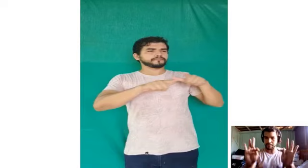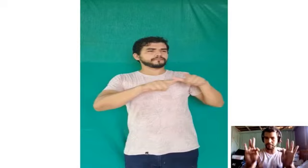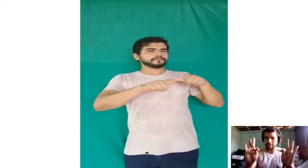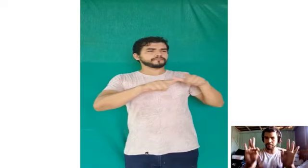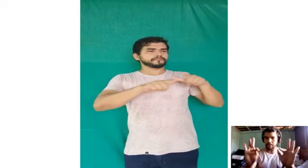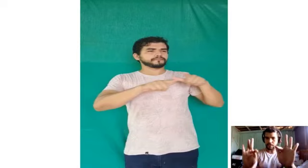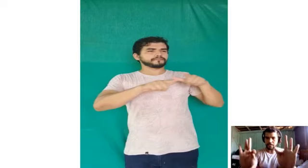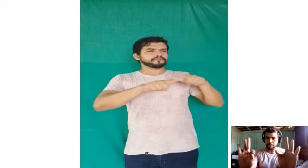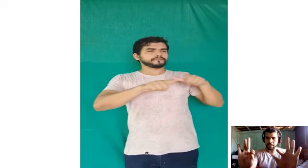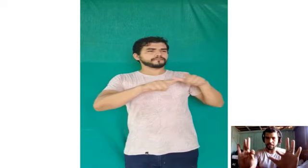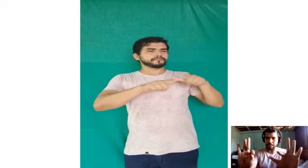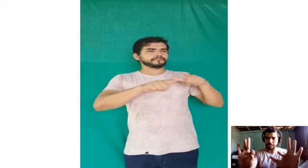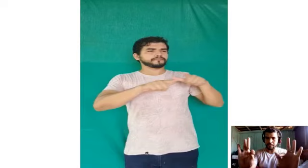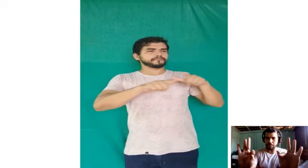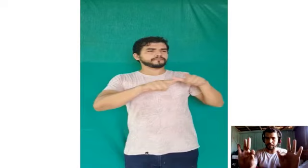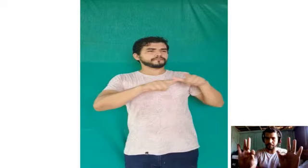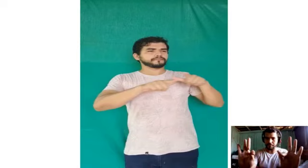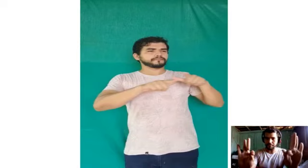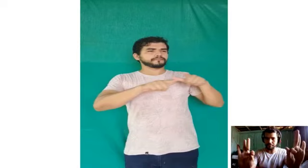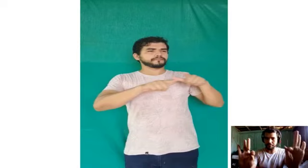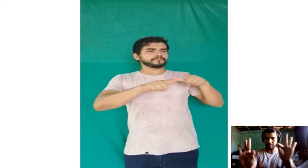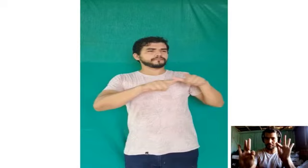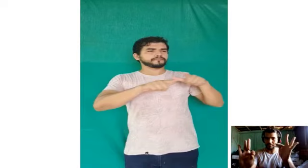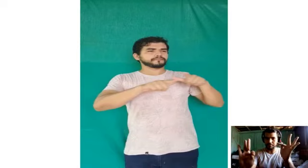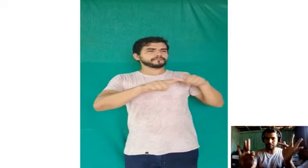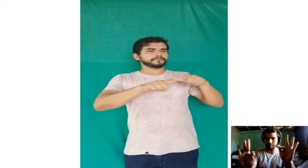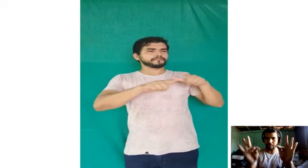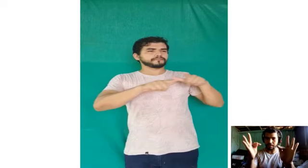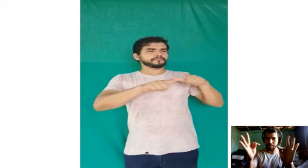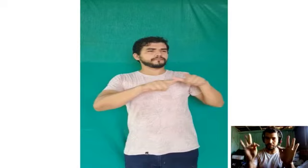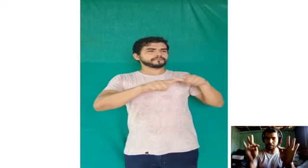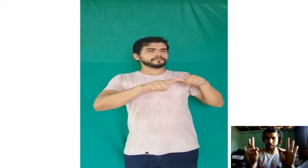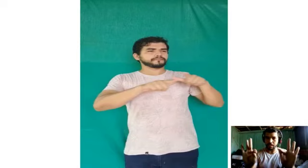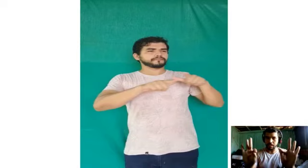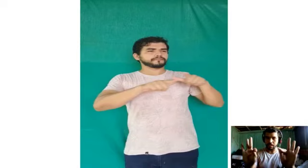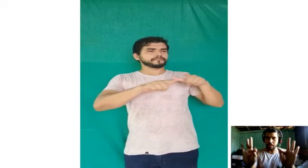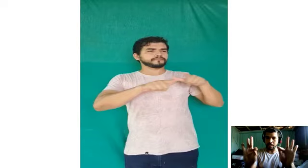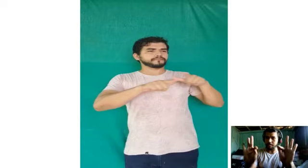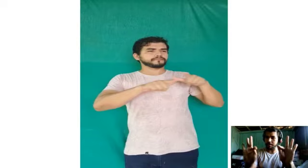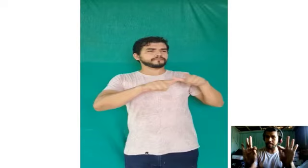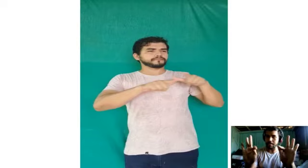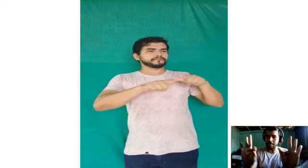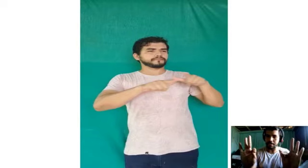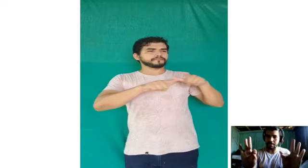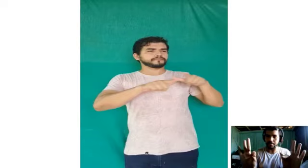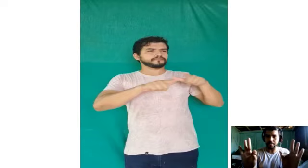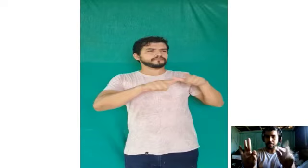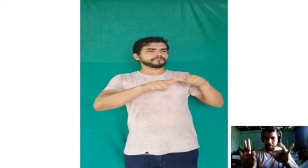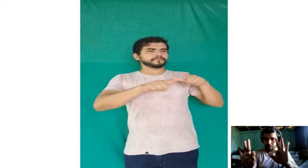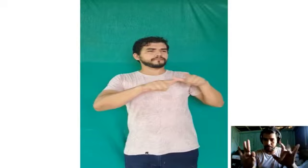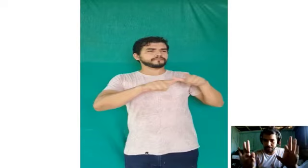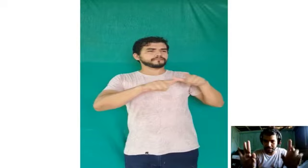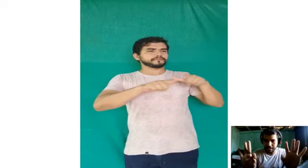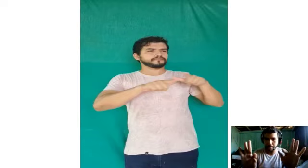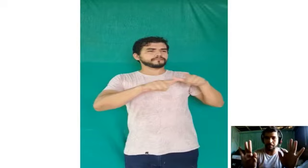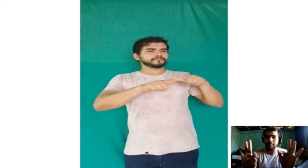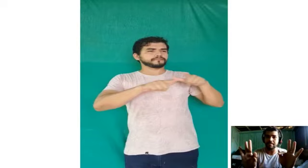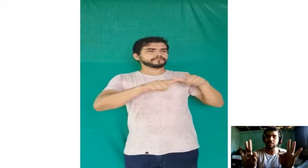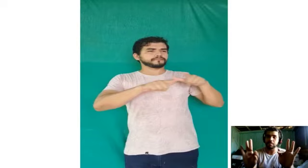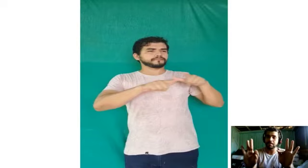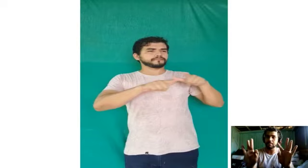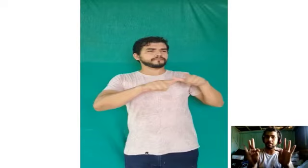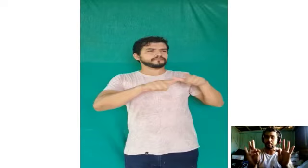palma. Olha a diferença. Esse aqui é o F. Esse aqui é o T. A diferença é gritante, mas às vezes a pessoa sinaliza